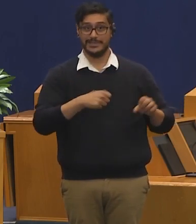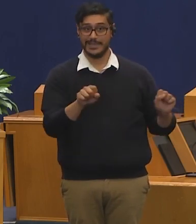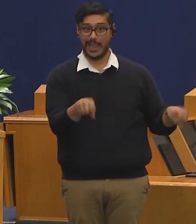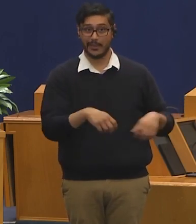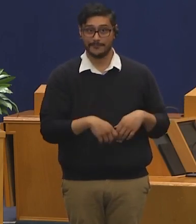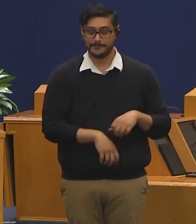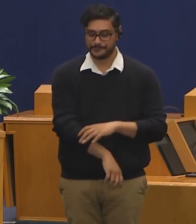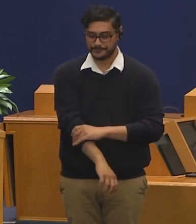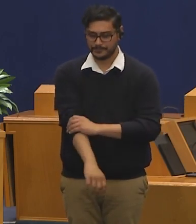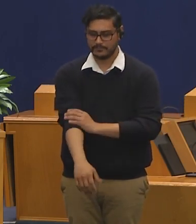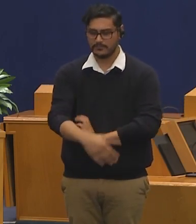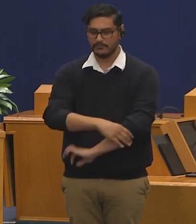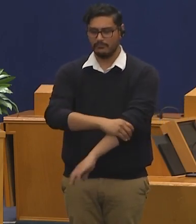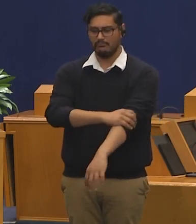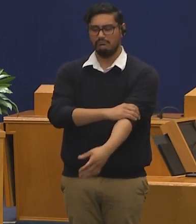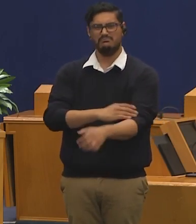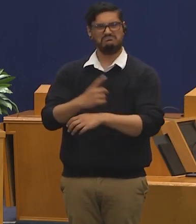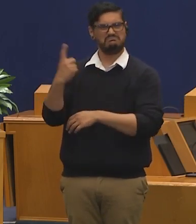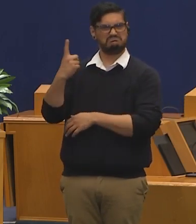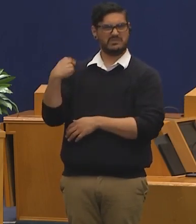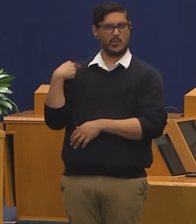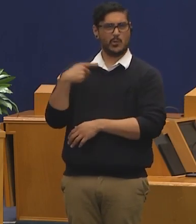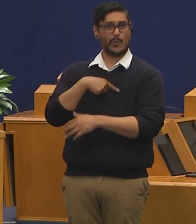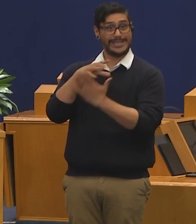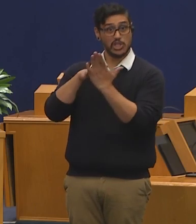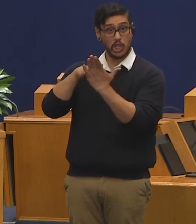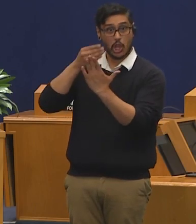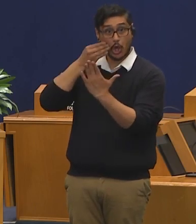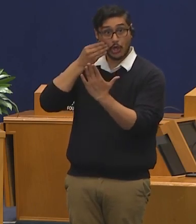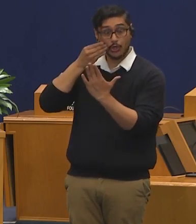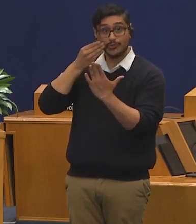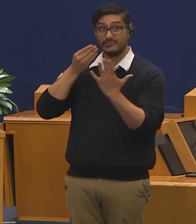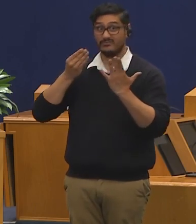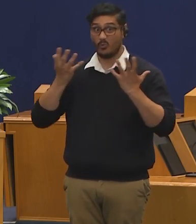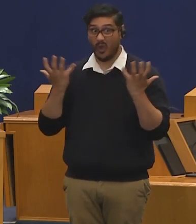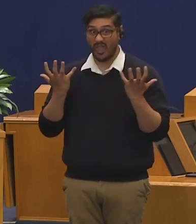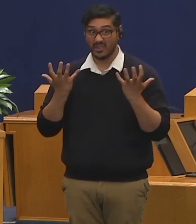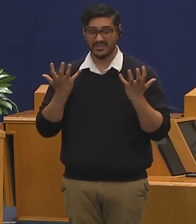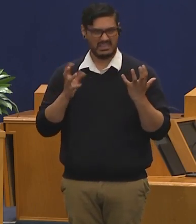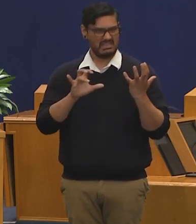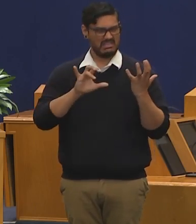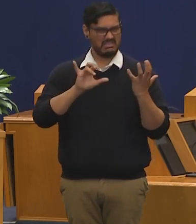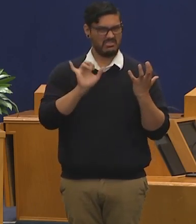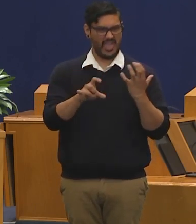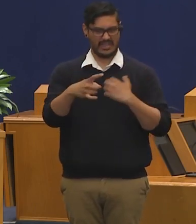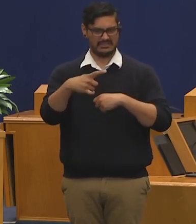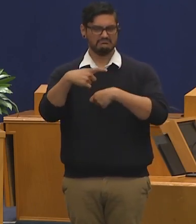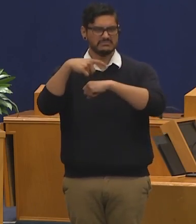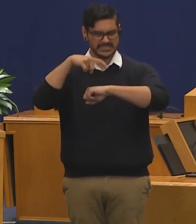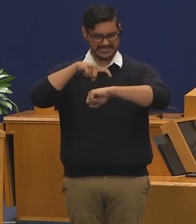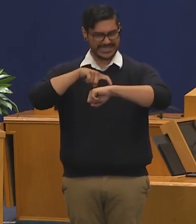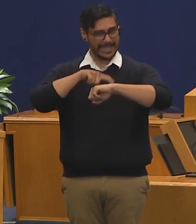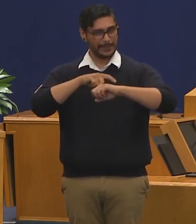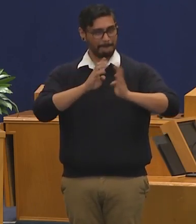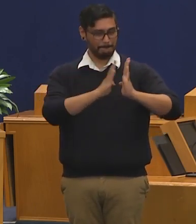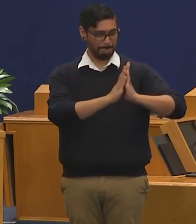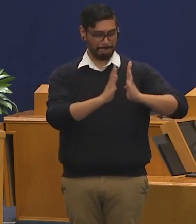que hemos aprendido es que el tiempo desde cuando una persona